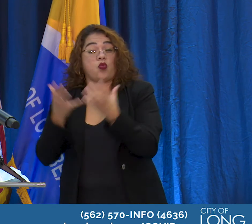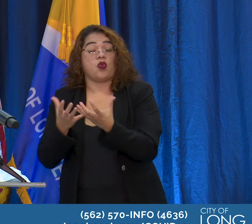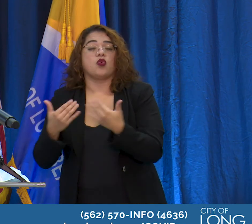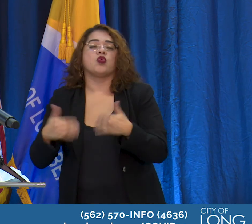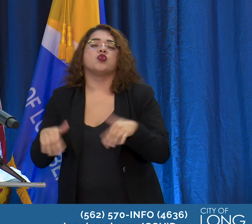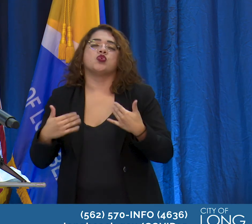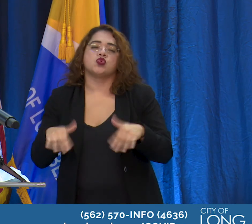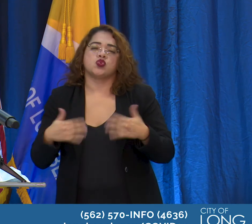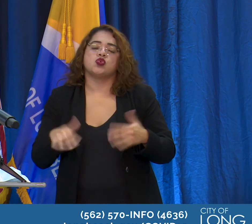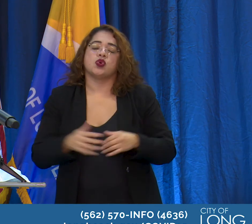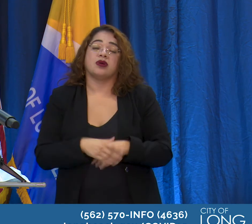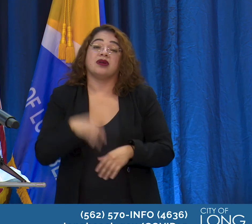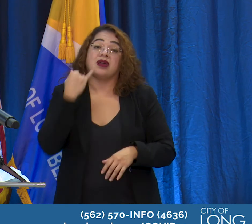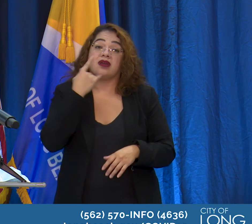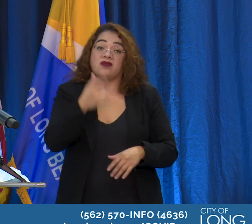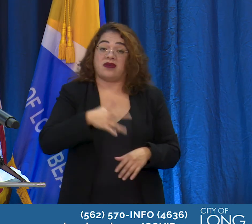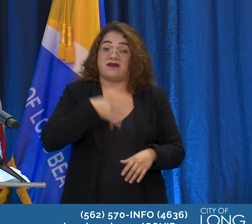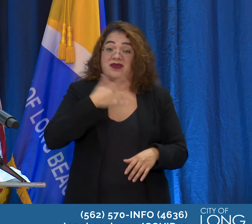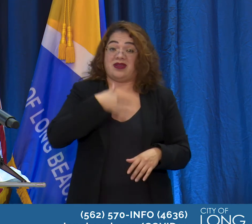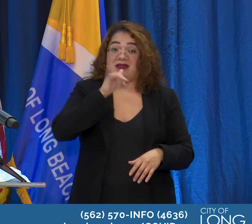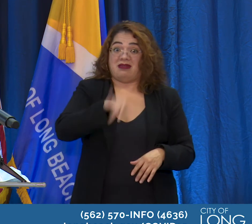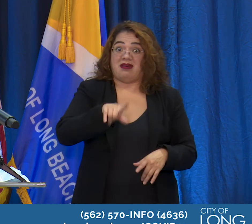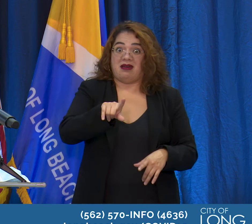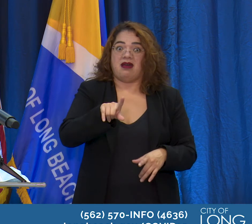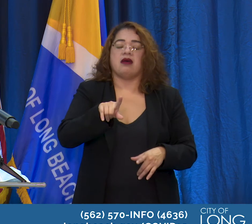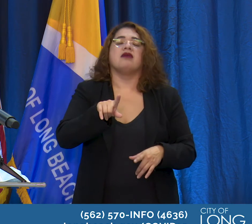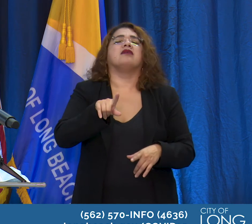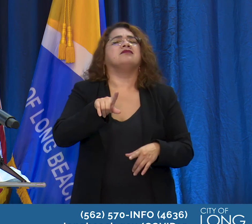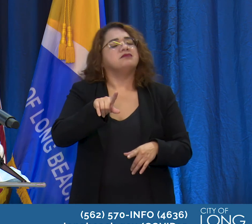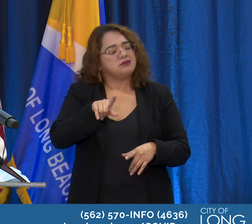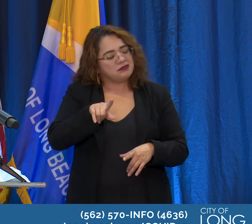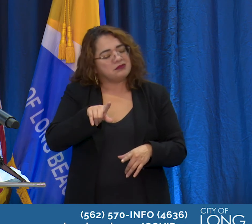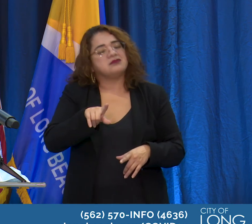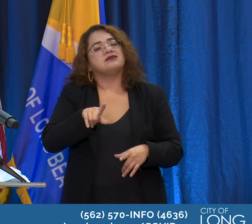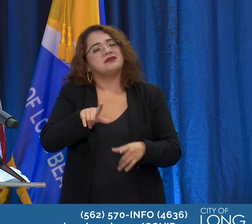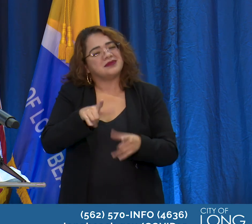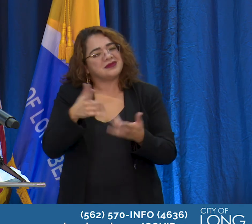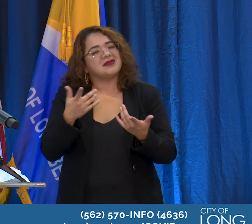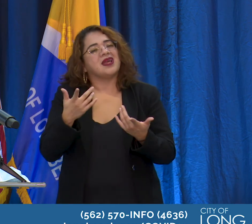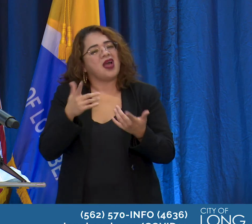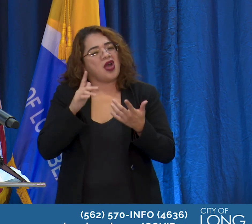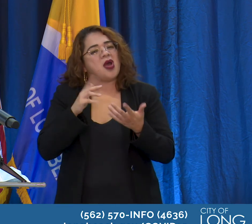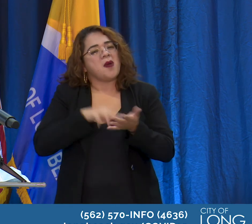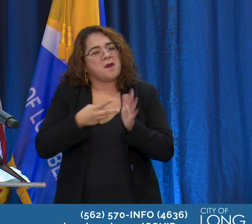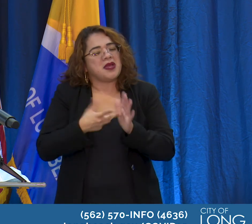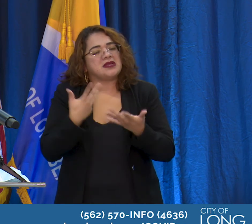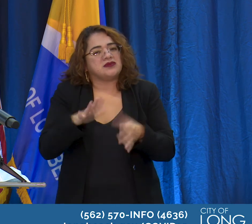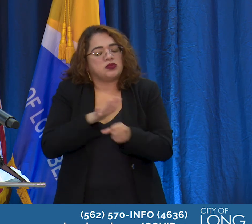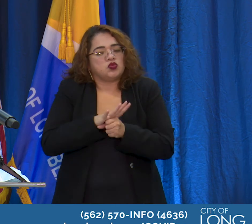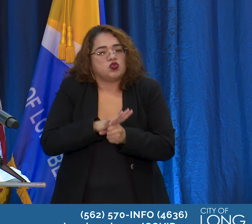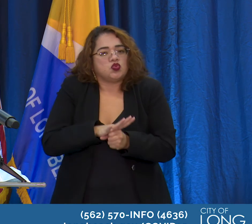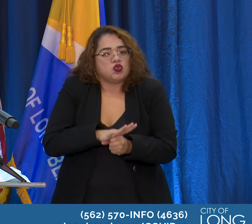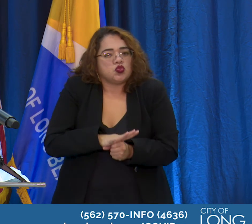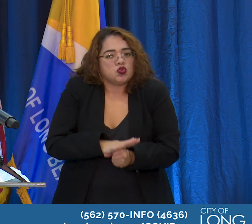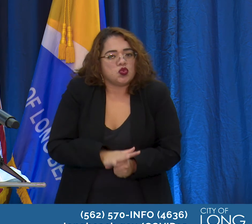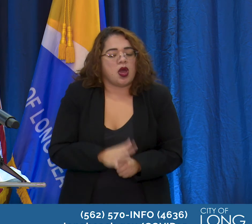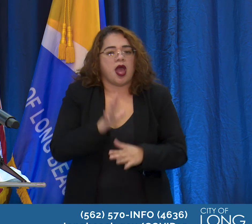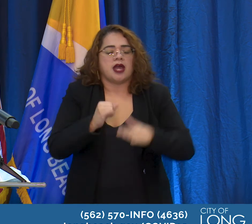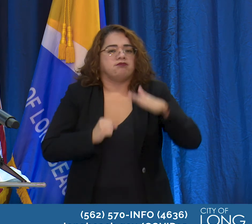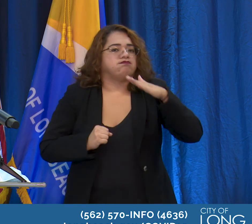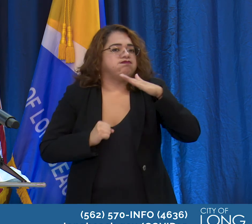sentimientos en algún momento de sus vidas, los factores estresantes como la pandemia pueden hacer que más